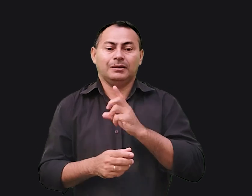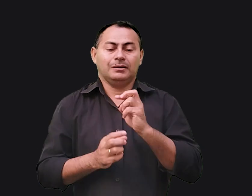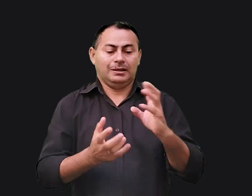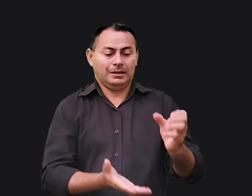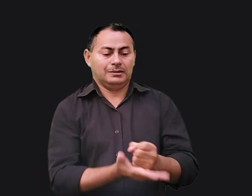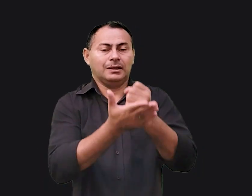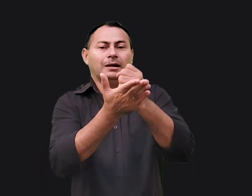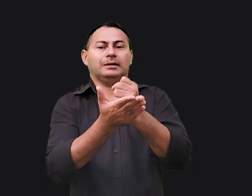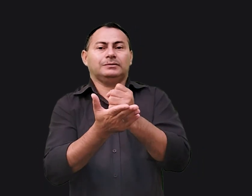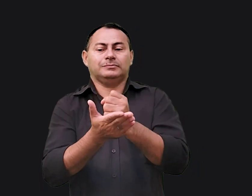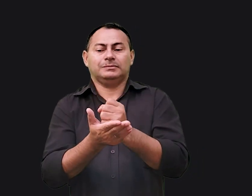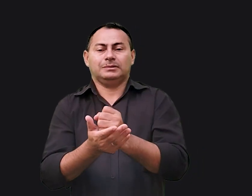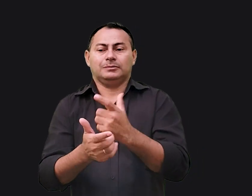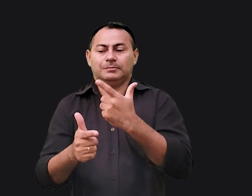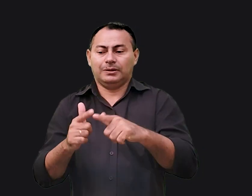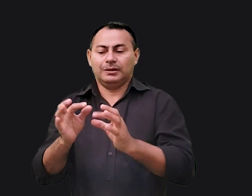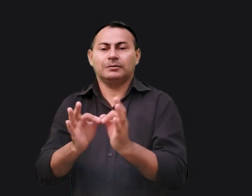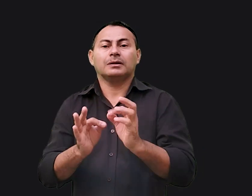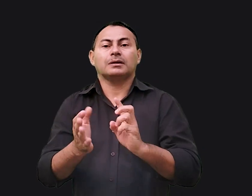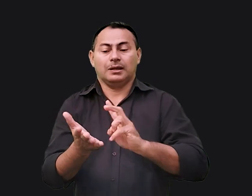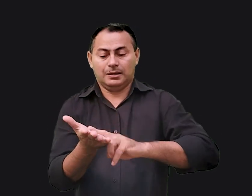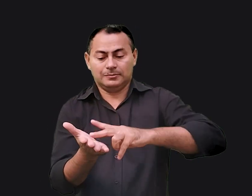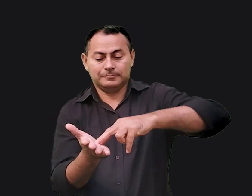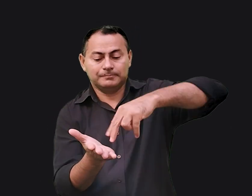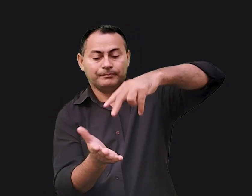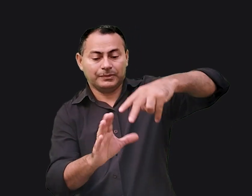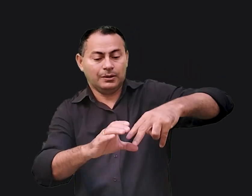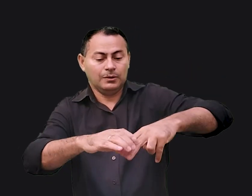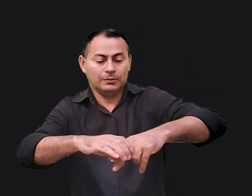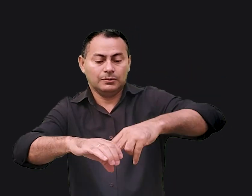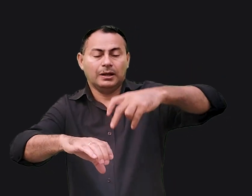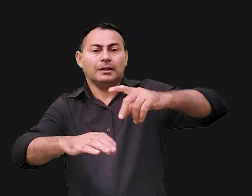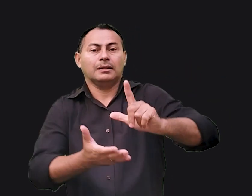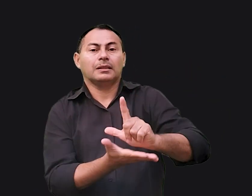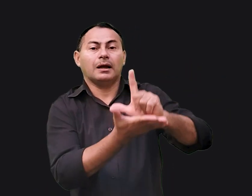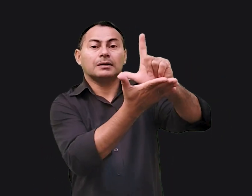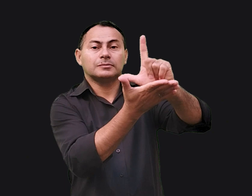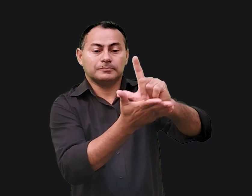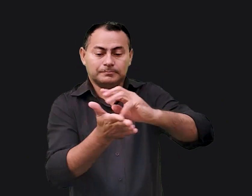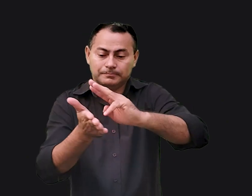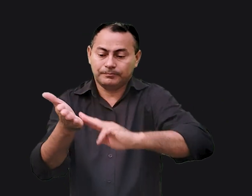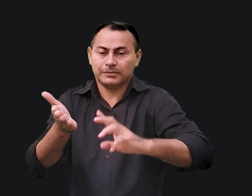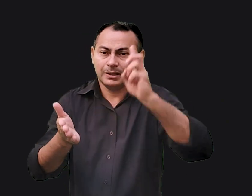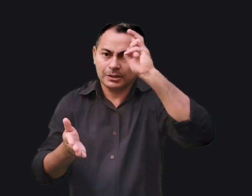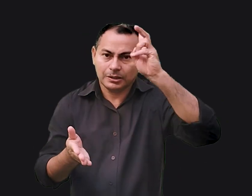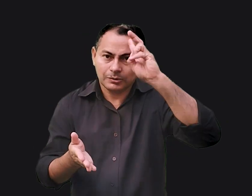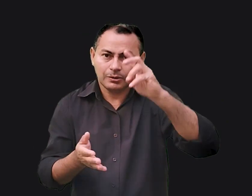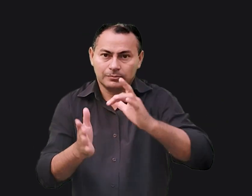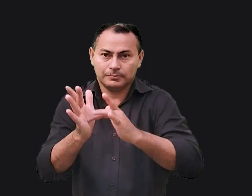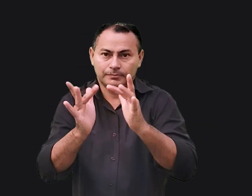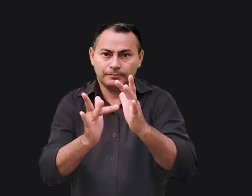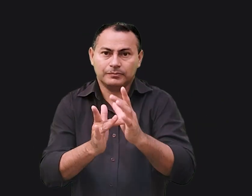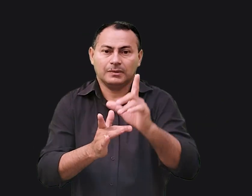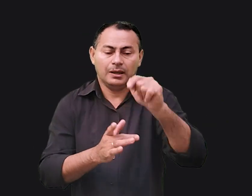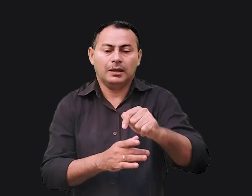o resgate da tempestade, que é a ressurreição de Lázaro. A mensagem desta história é que Jesus é